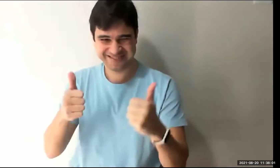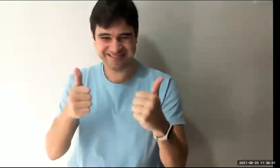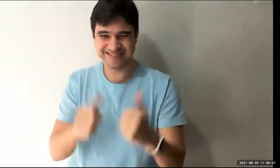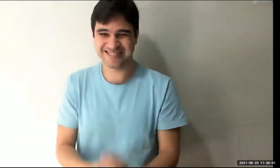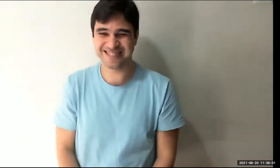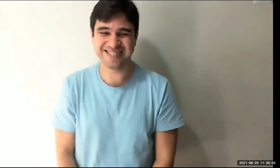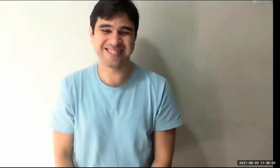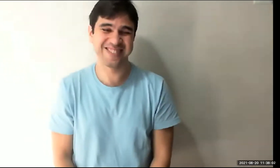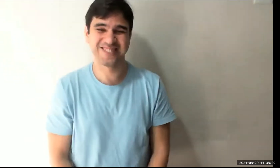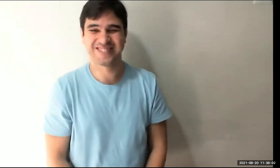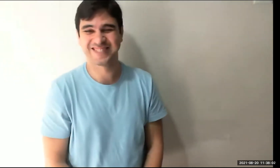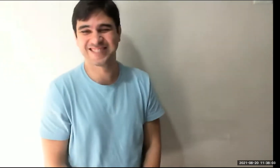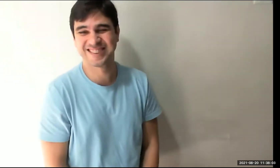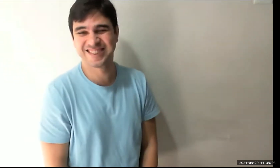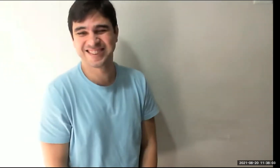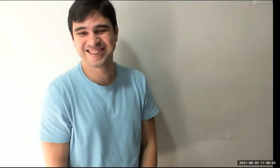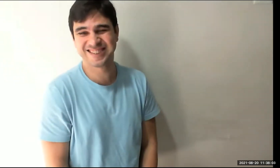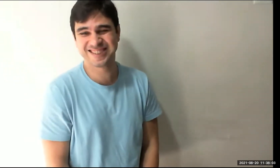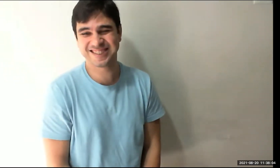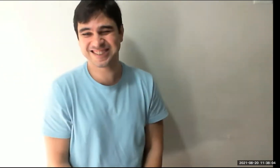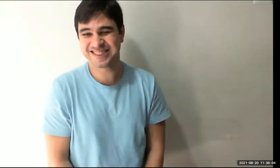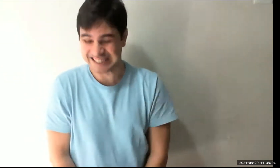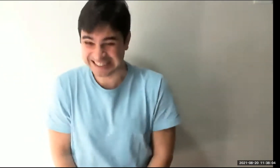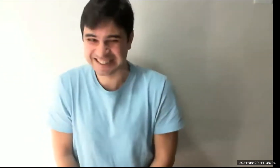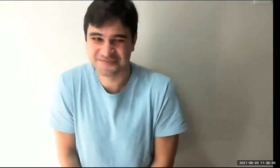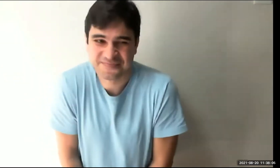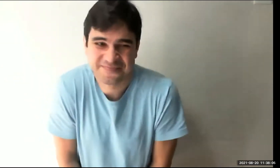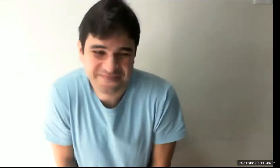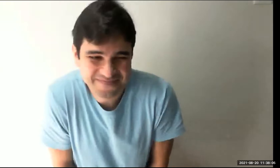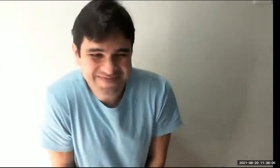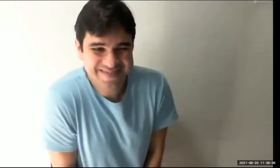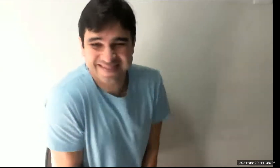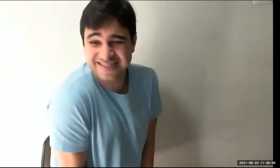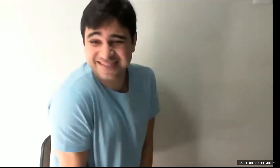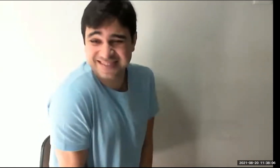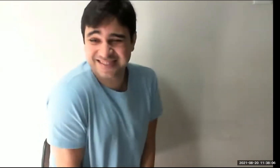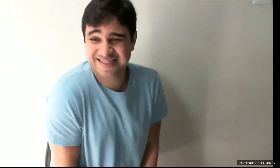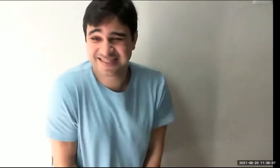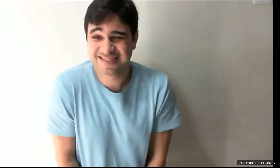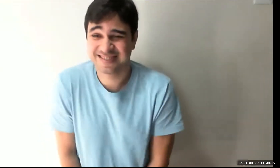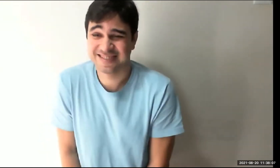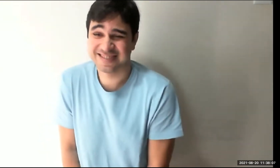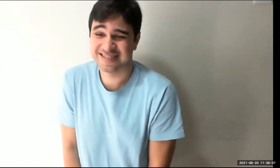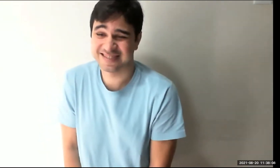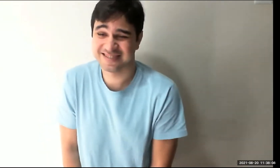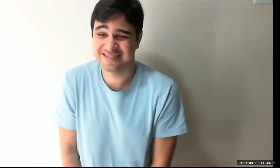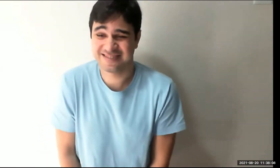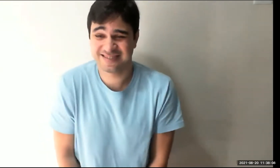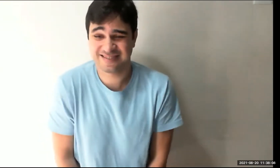Bom, perguntar, Janete, se quer fazer algum complemento antes da gente terminar? Só dar mais uma vez os parabéns